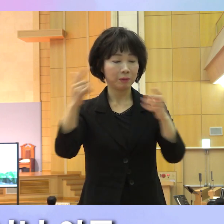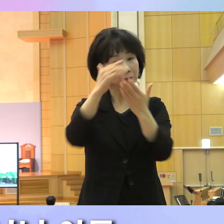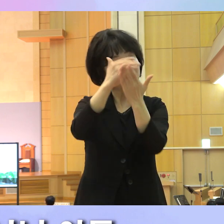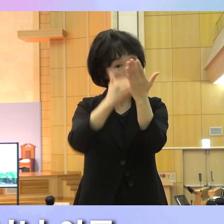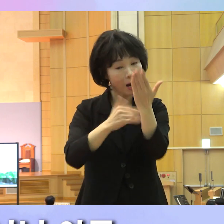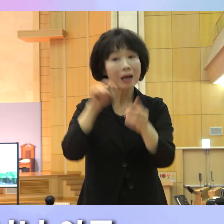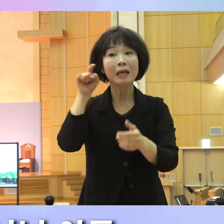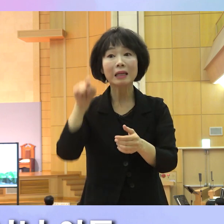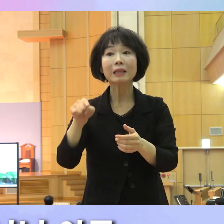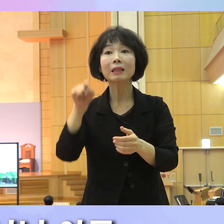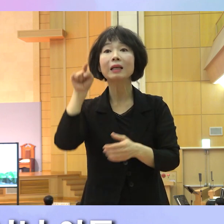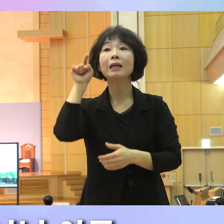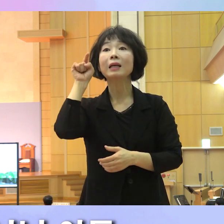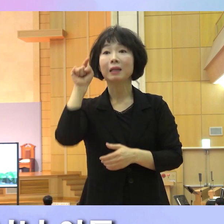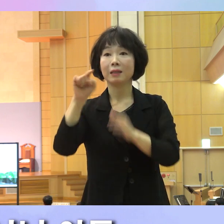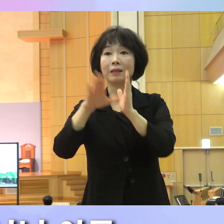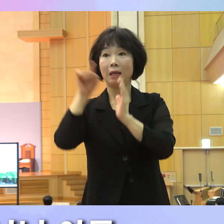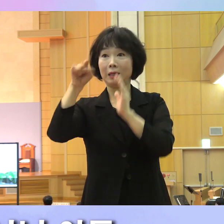이때로부터